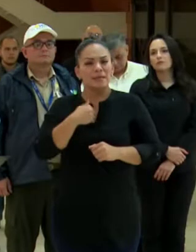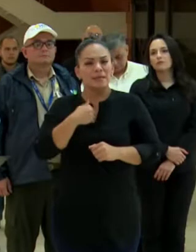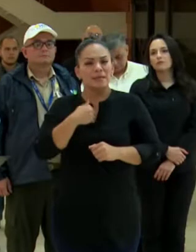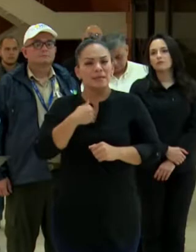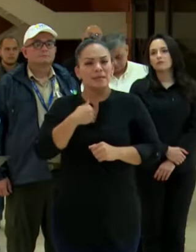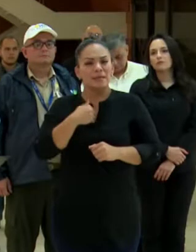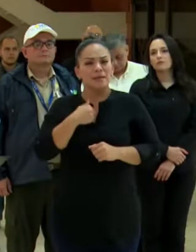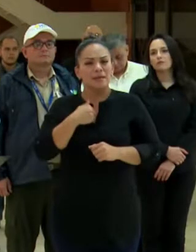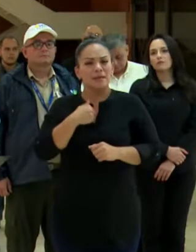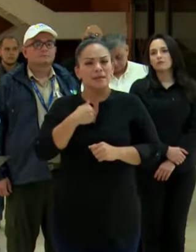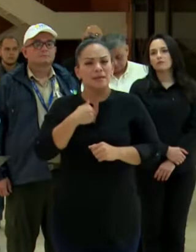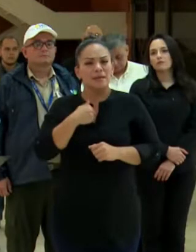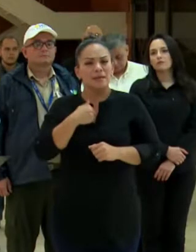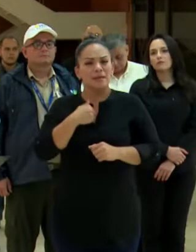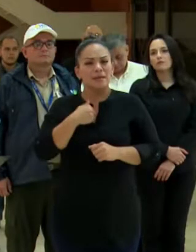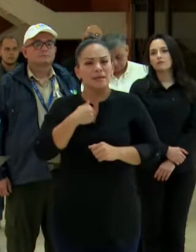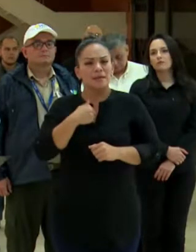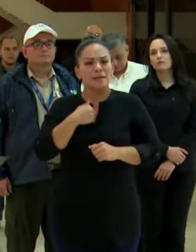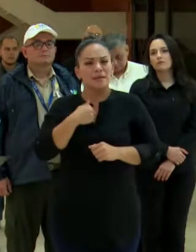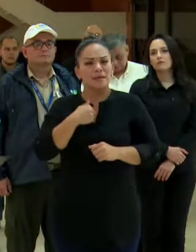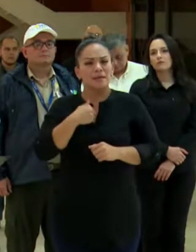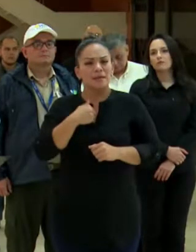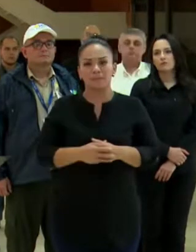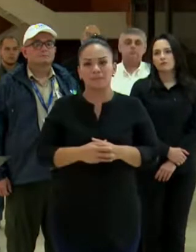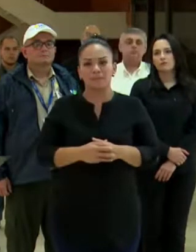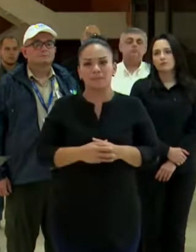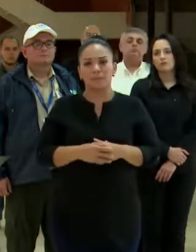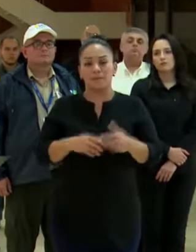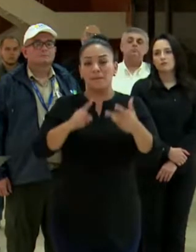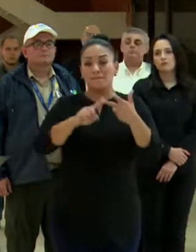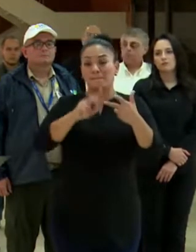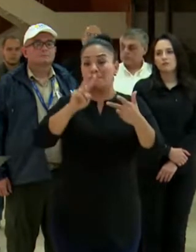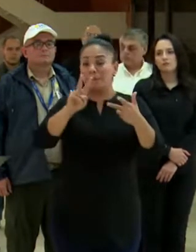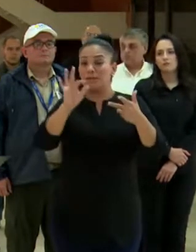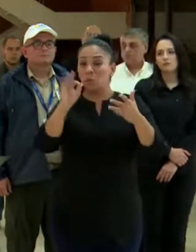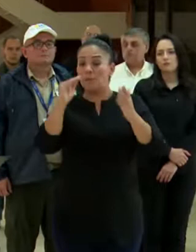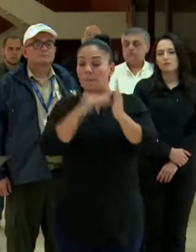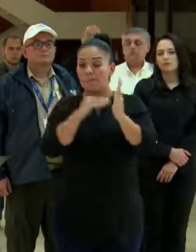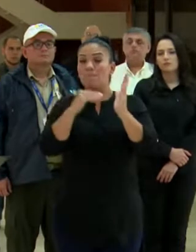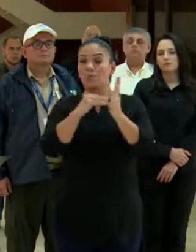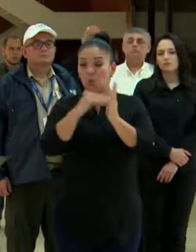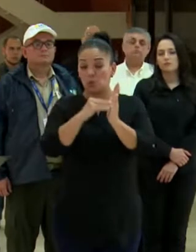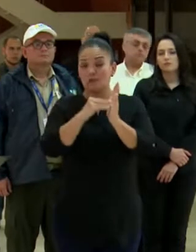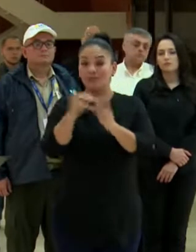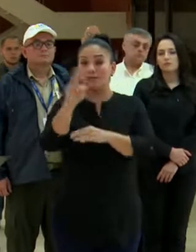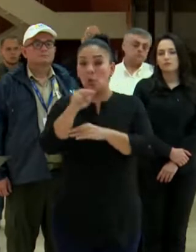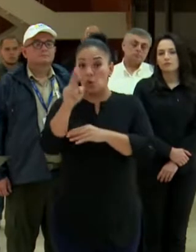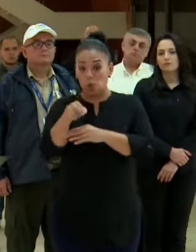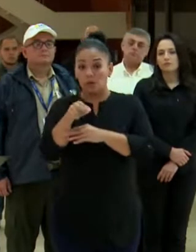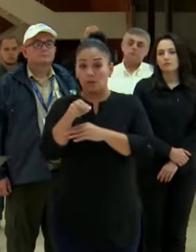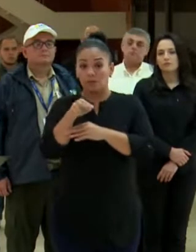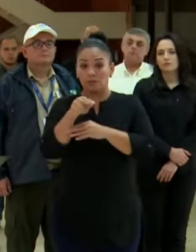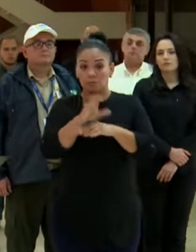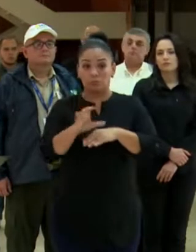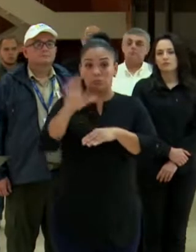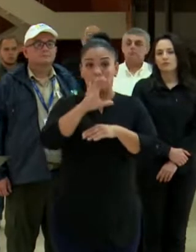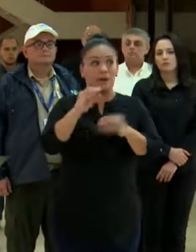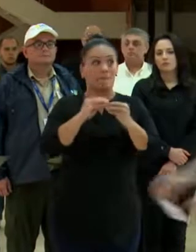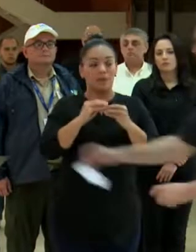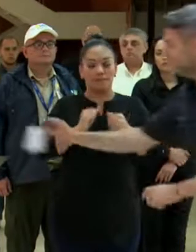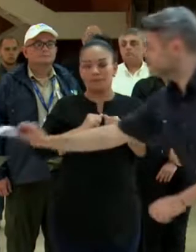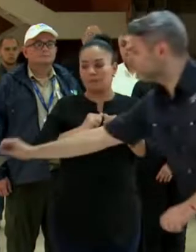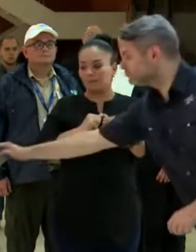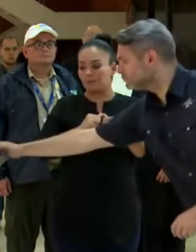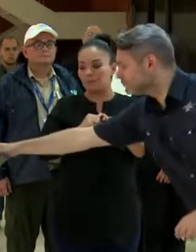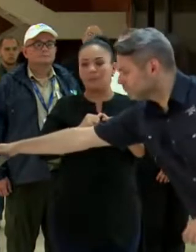problemas financieros y los 29.000 millones de colones retroactivos más los 10.000 millones de